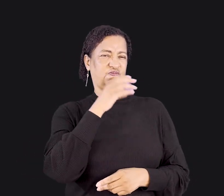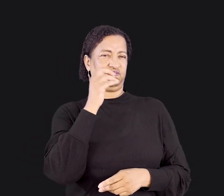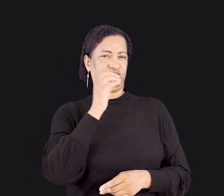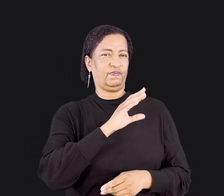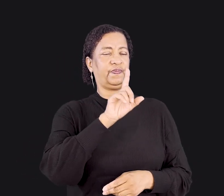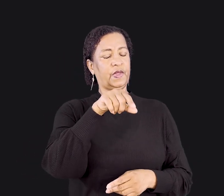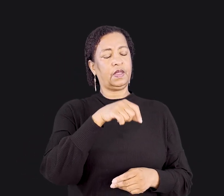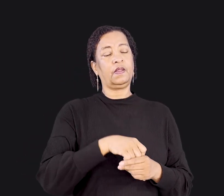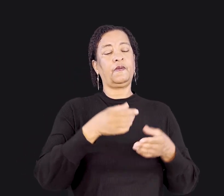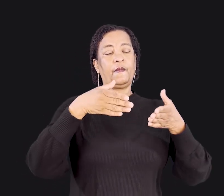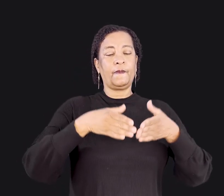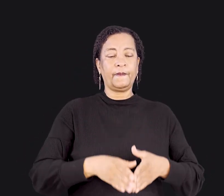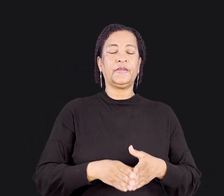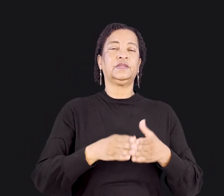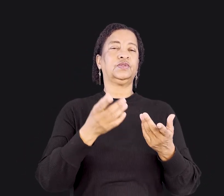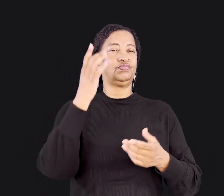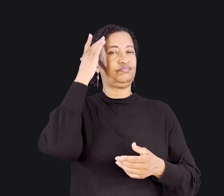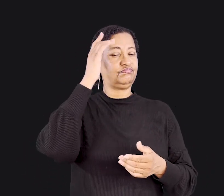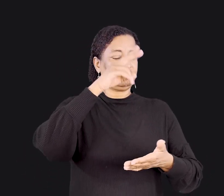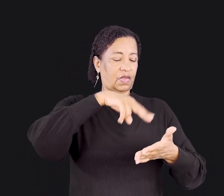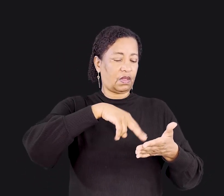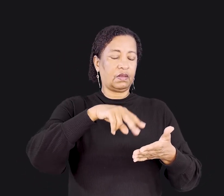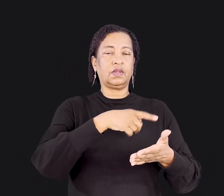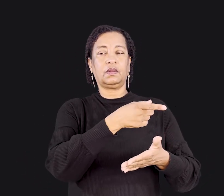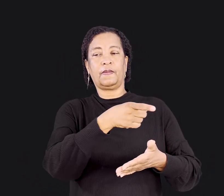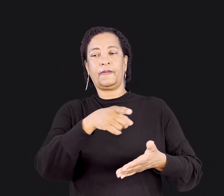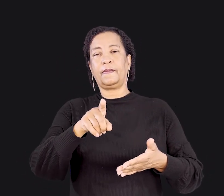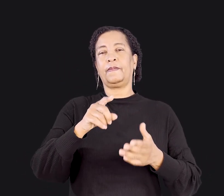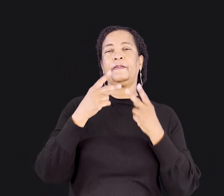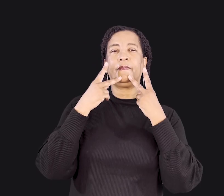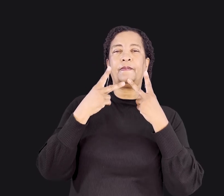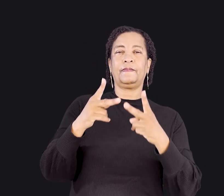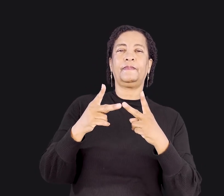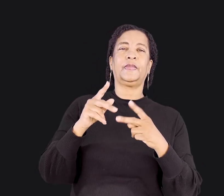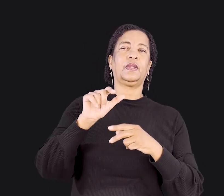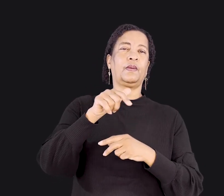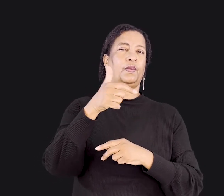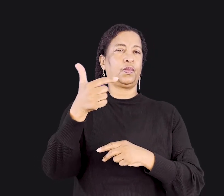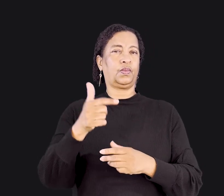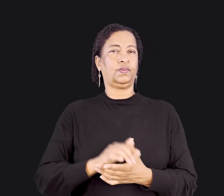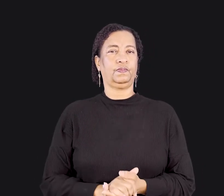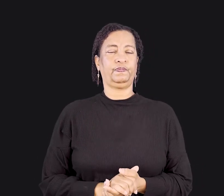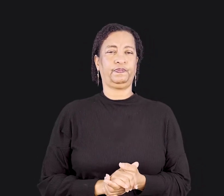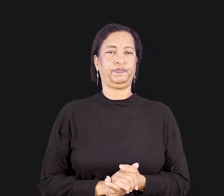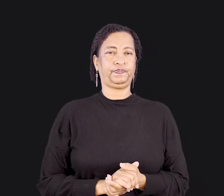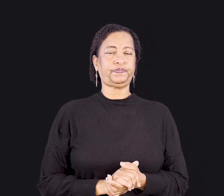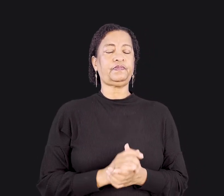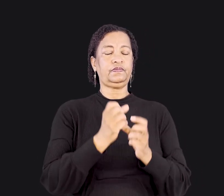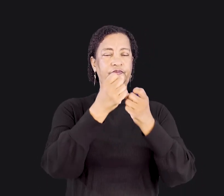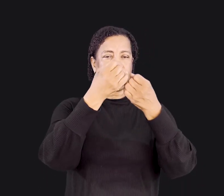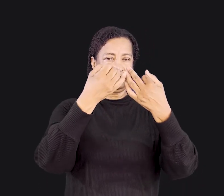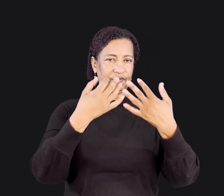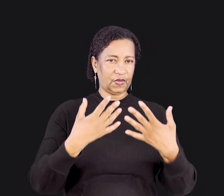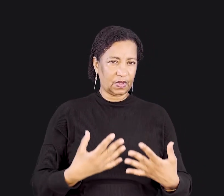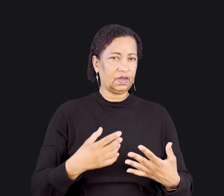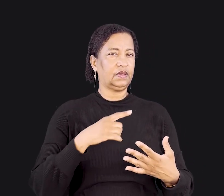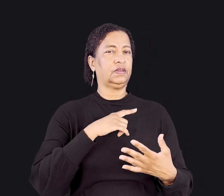mandou o pescador analfabeto para pregar para os rabinos. O terceiro capítulo de Atos descreve Pedro e João sentados no meio